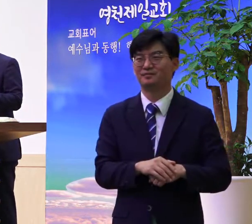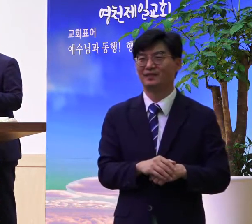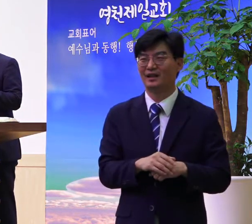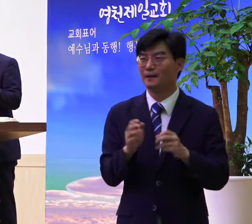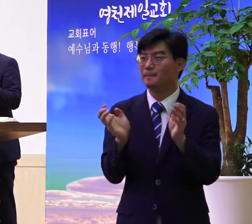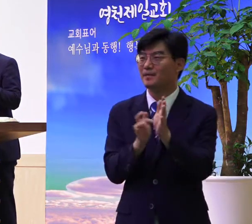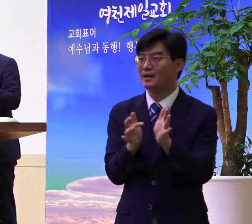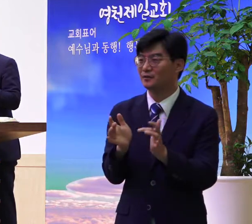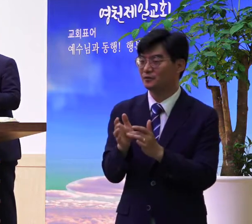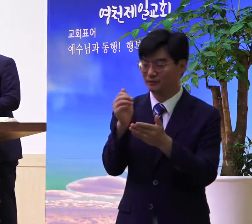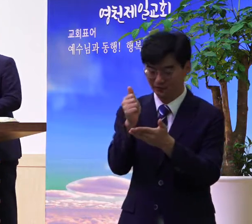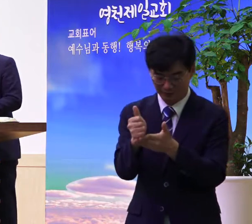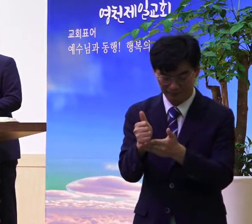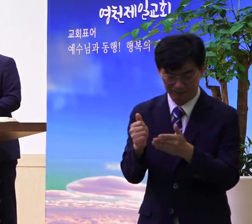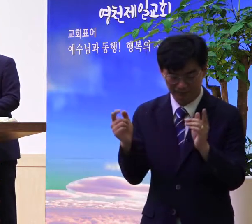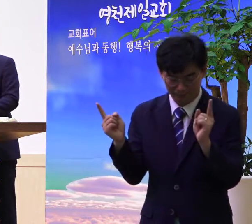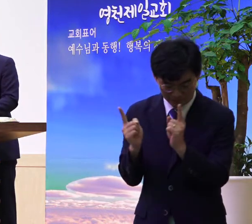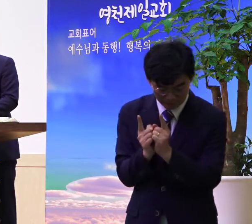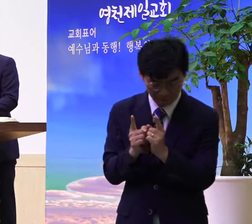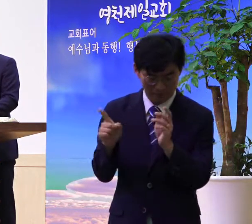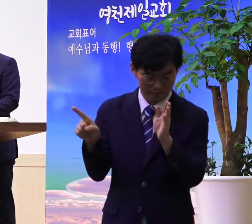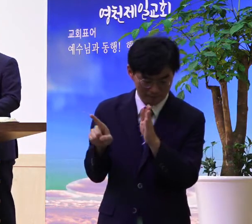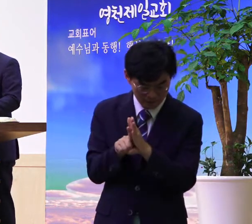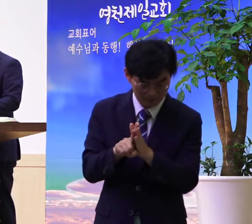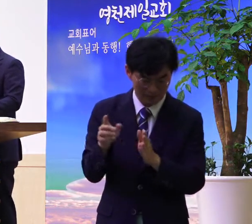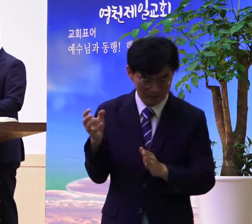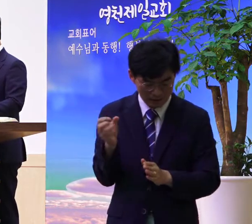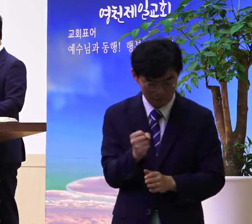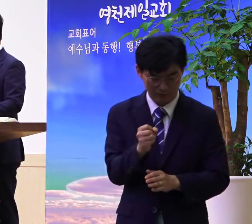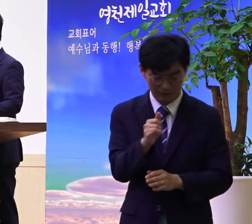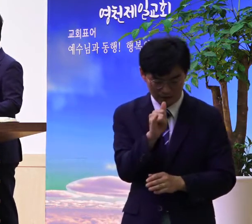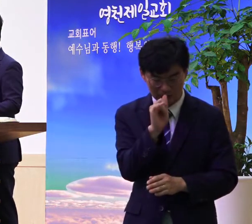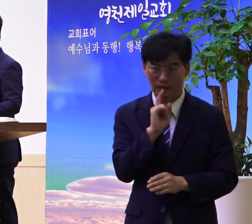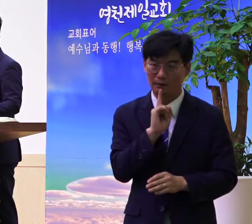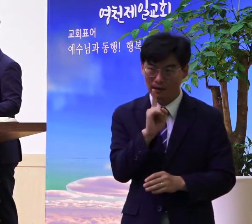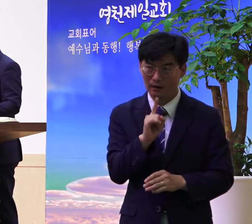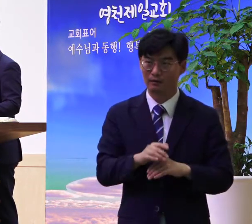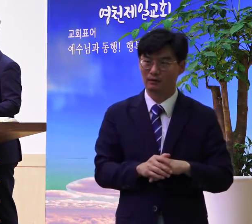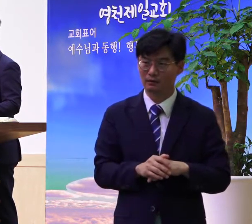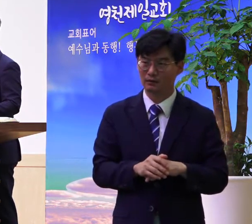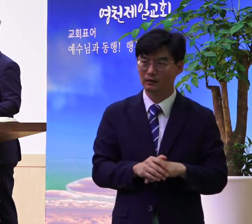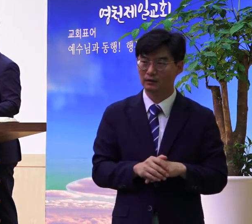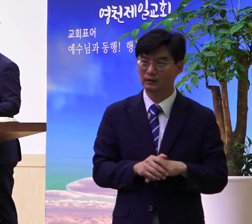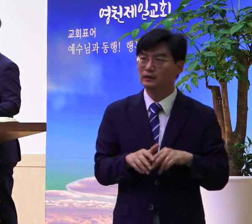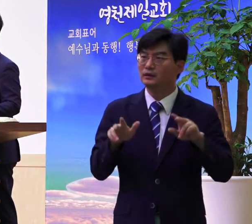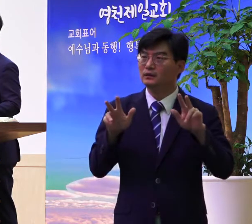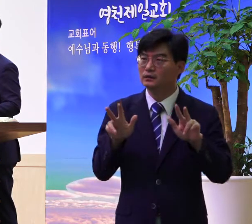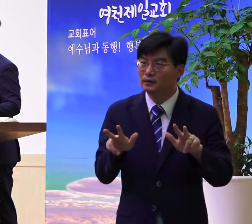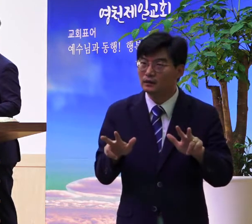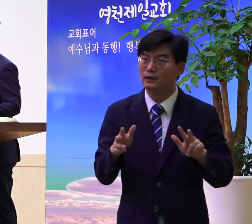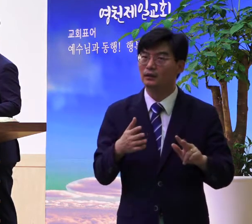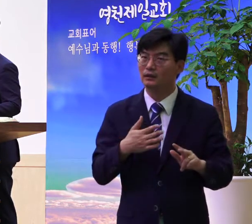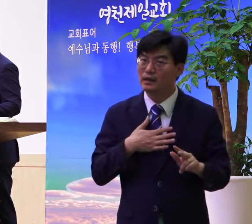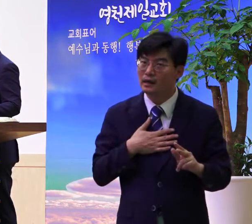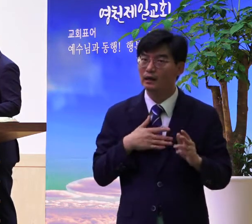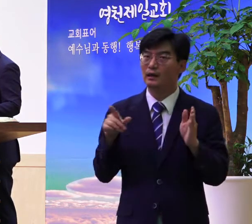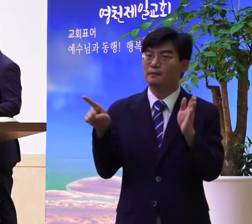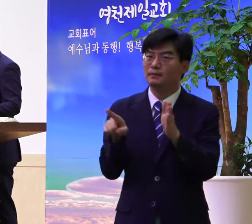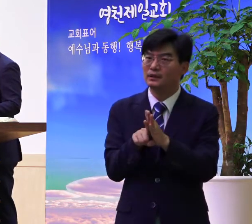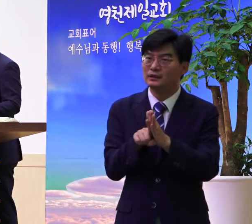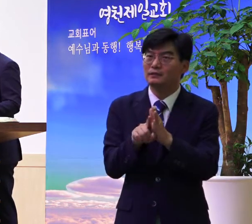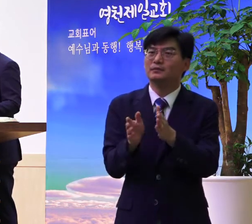예수님 만나고 믿음을 가졌다고 하는 것, 그것을 엄밀히 말한다면 이제 그 긴 신앙의